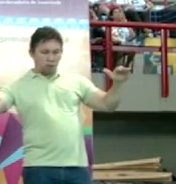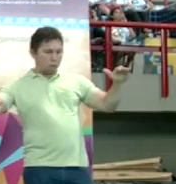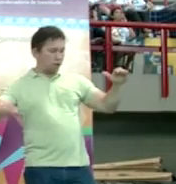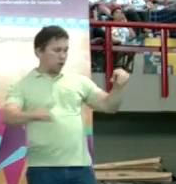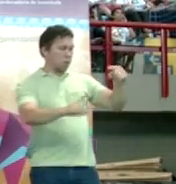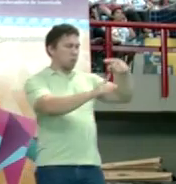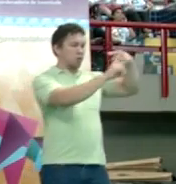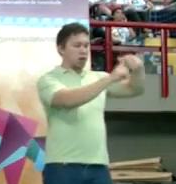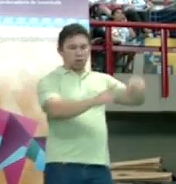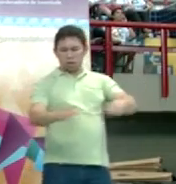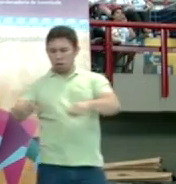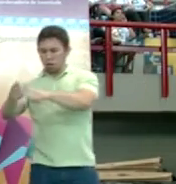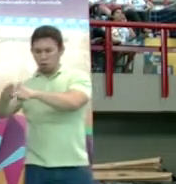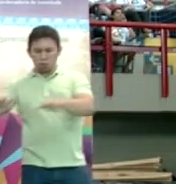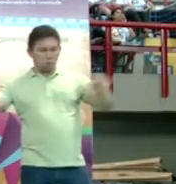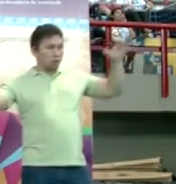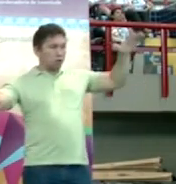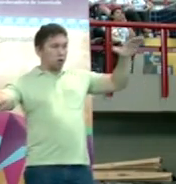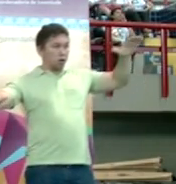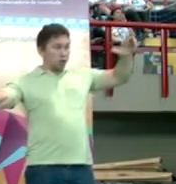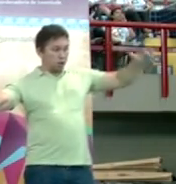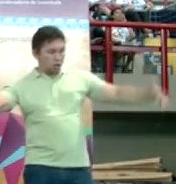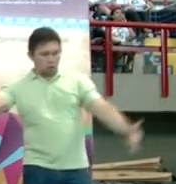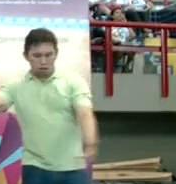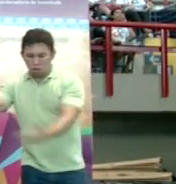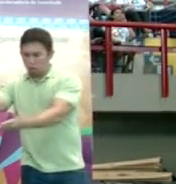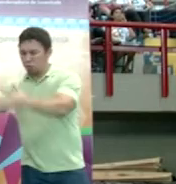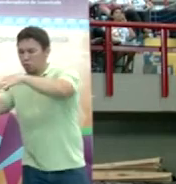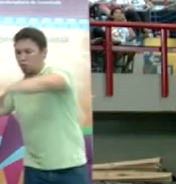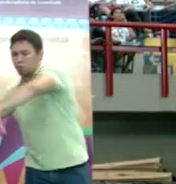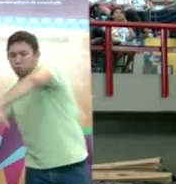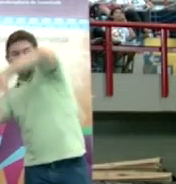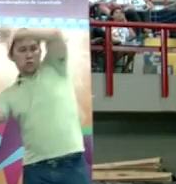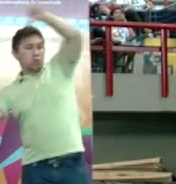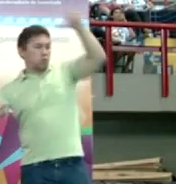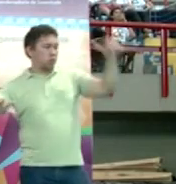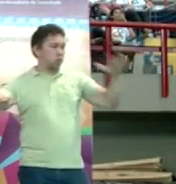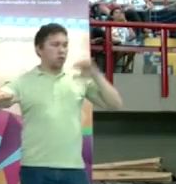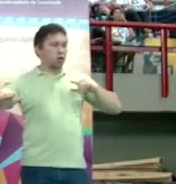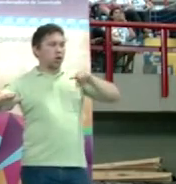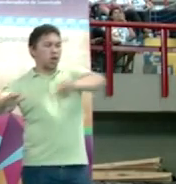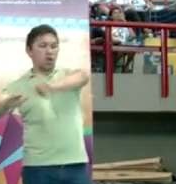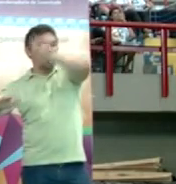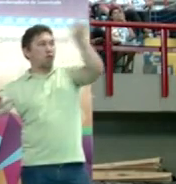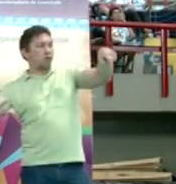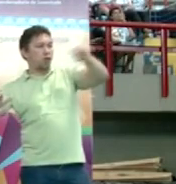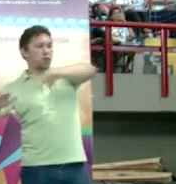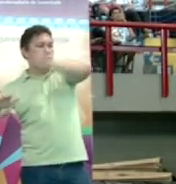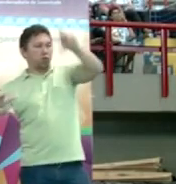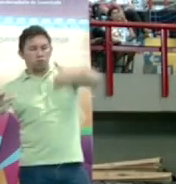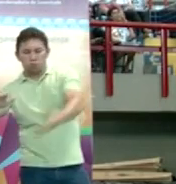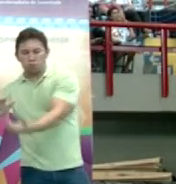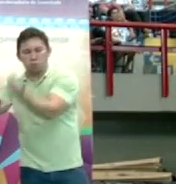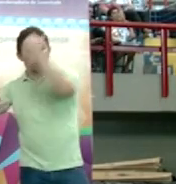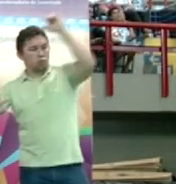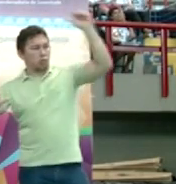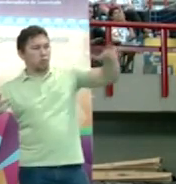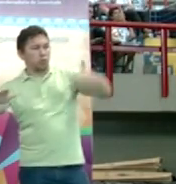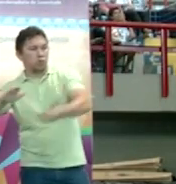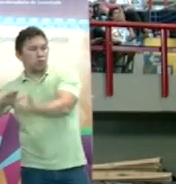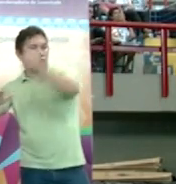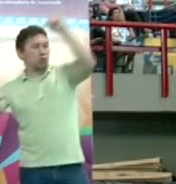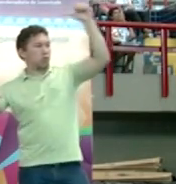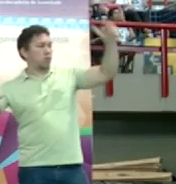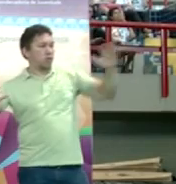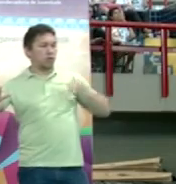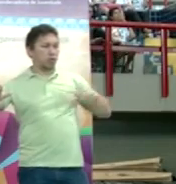potencial, a carga elétrica que chega lá, no outro potencial, eu tiro e jogo para o outro. Então olhe para cá,